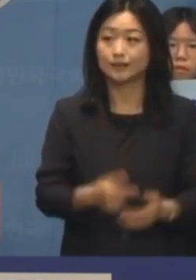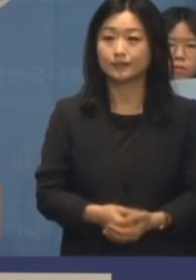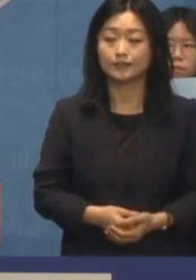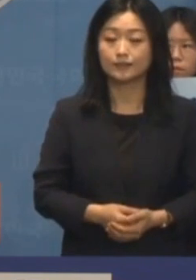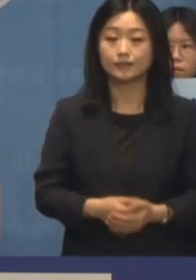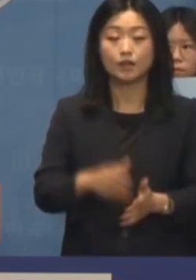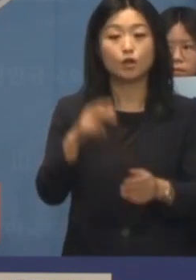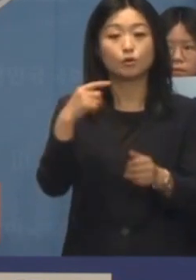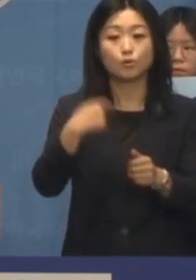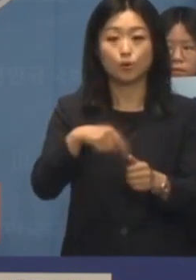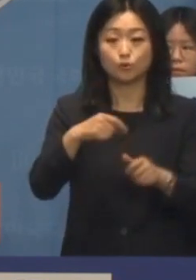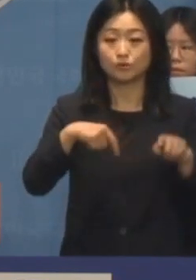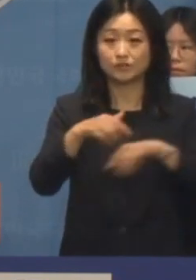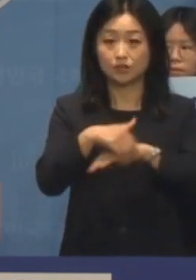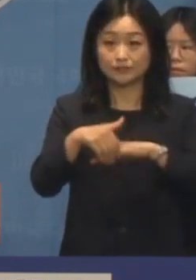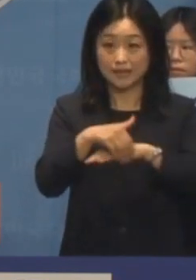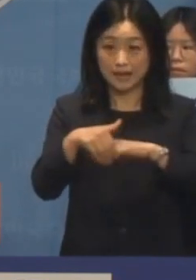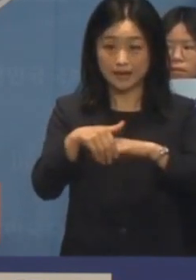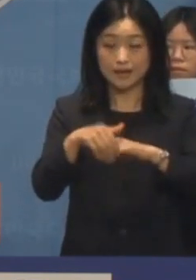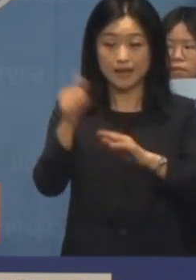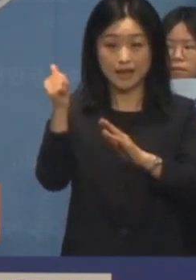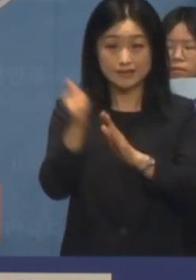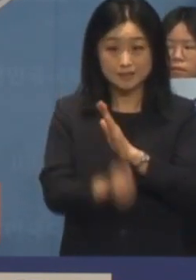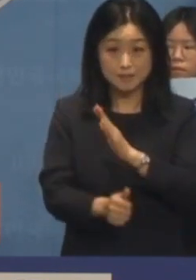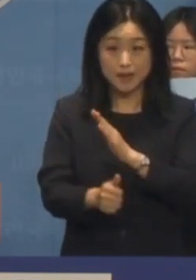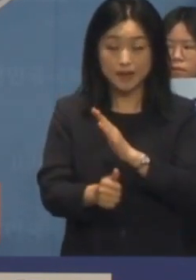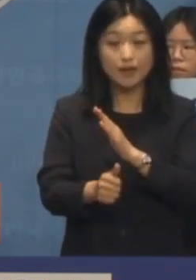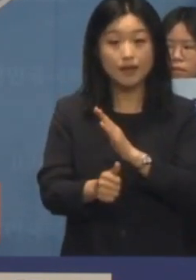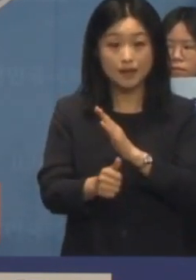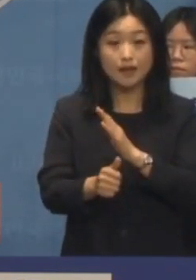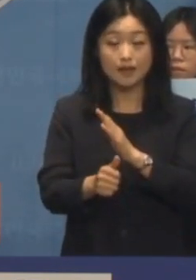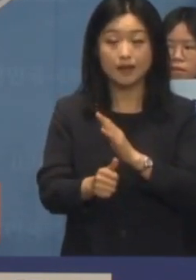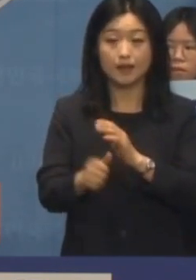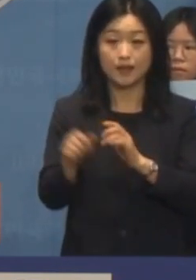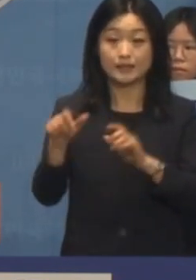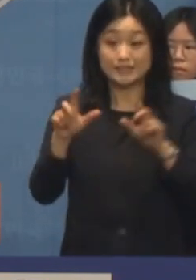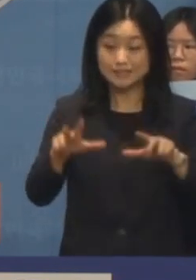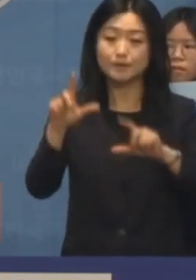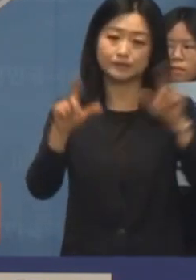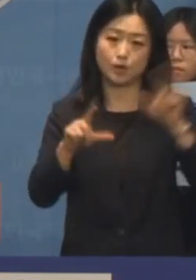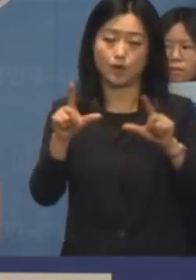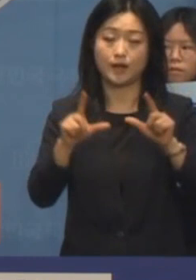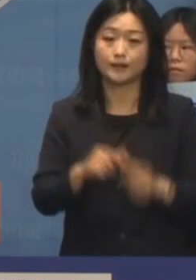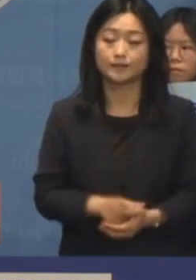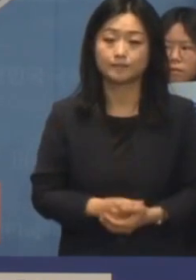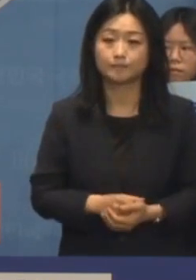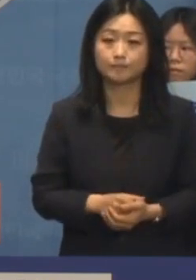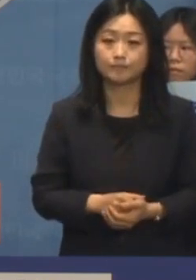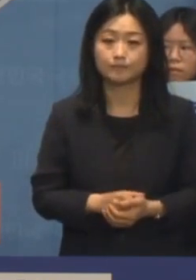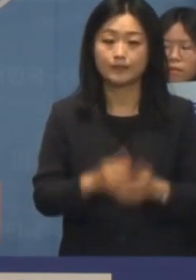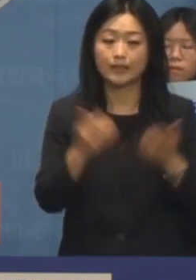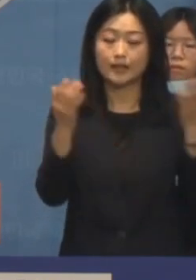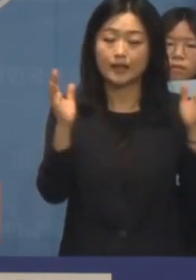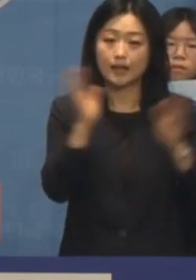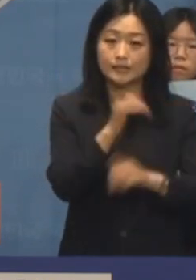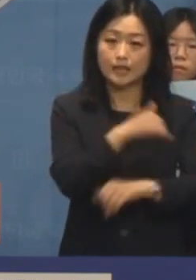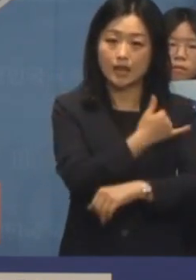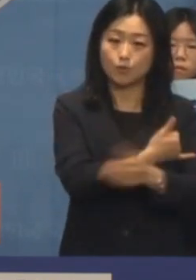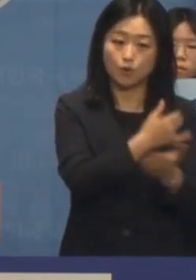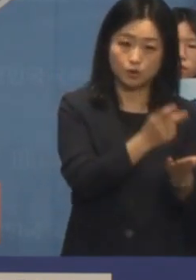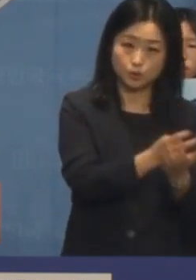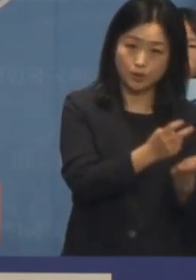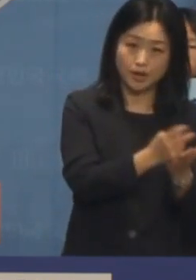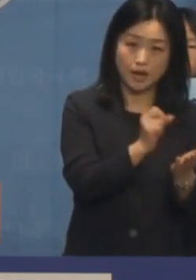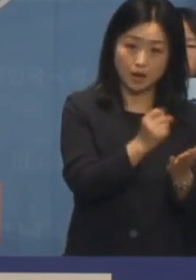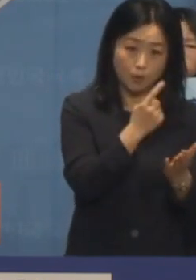교육 정책의 실패다. 특히 기존의 학생 인권 조례로만 학생 인권이